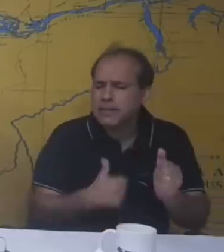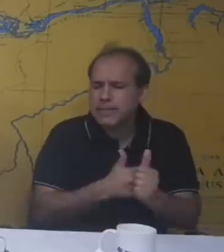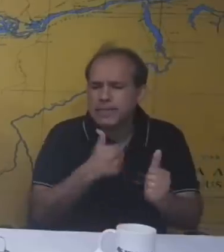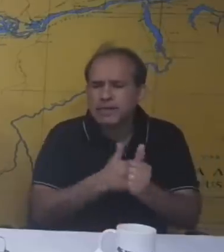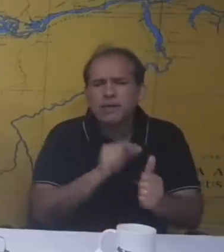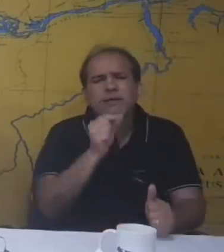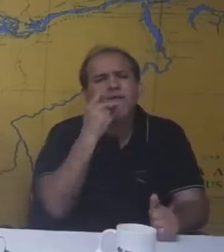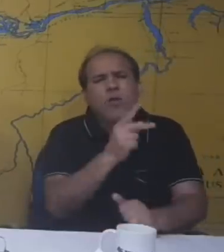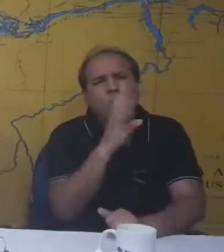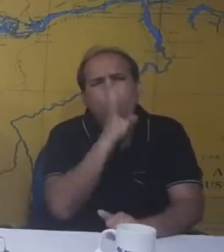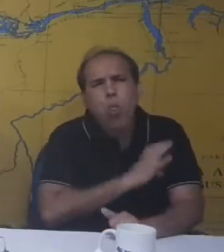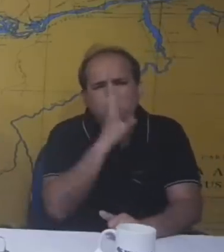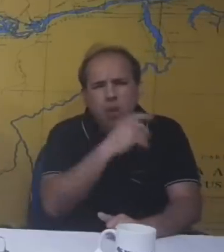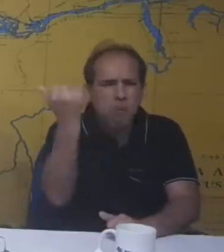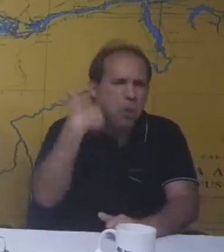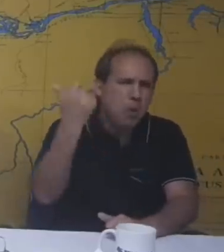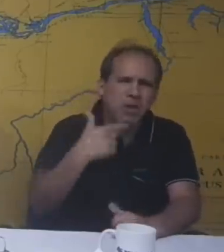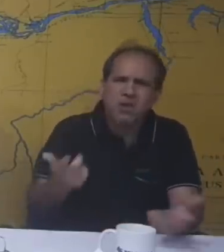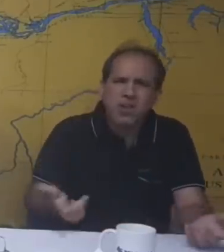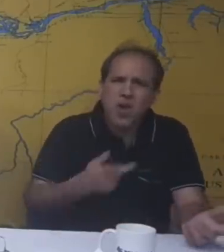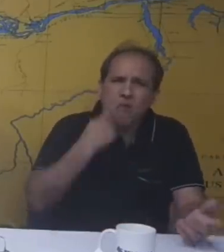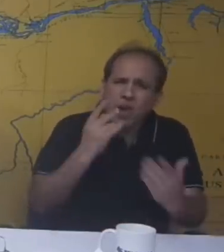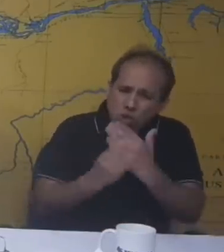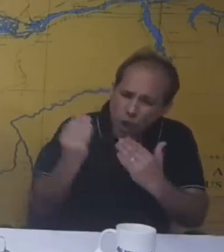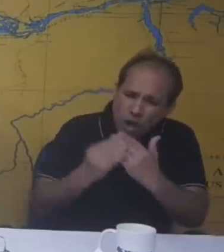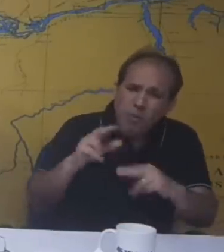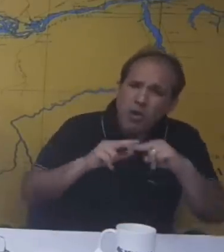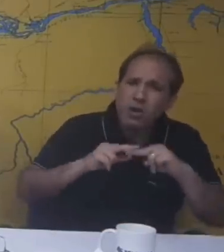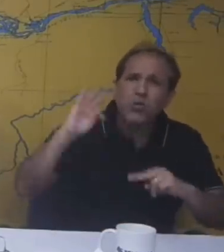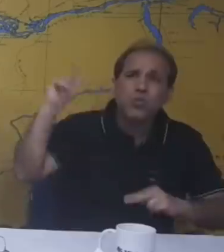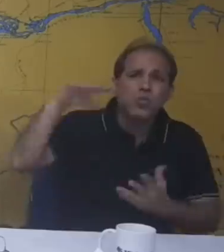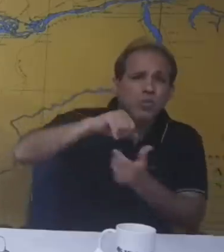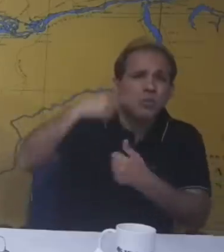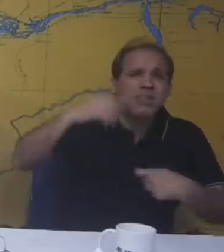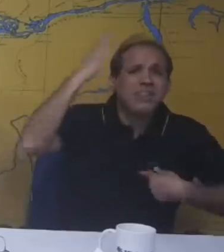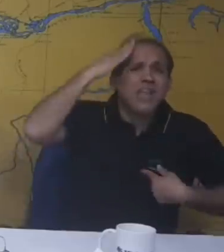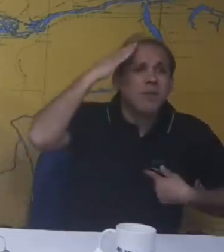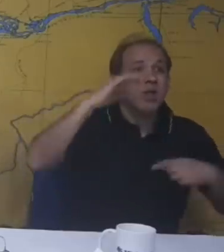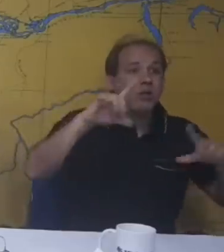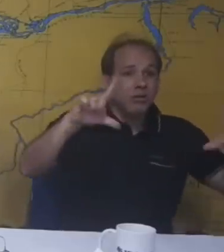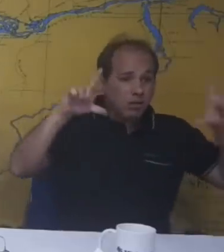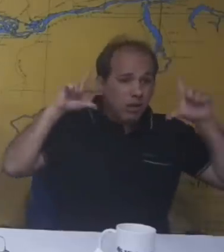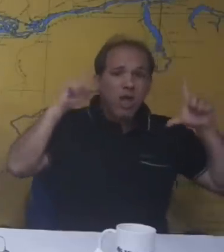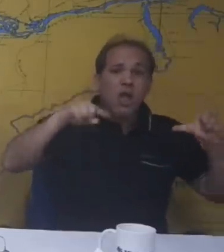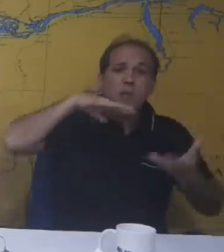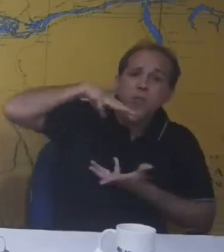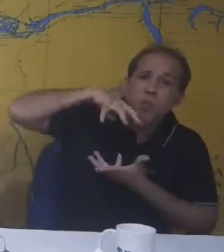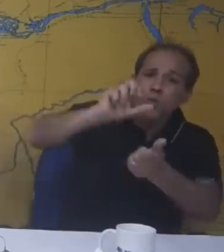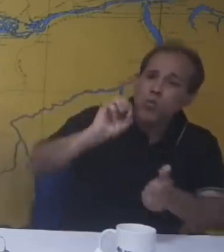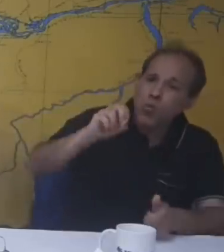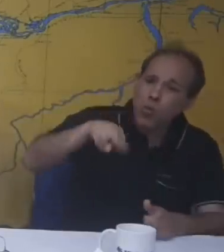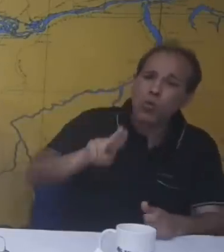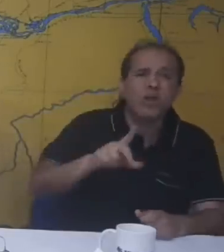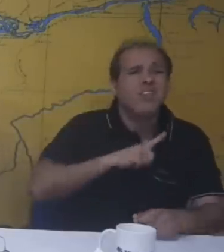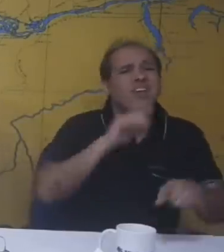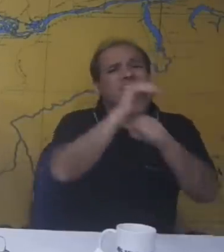mim. Então, por que eu falei em dólares? Porque eu estava falando para o mundo. Né? Eu não estava falando para o Brasil, é para o mundo. E o pessoal de má